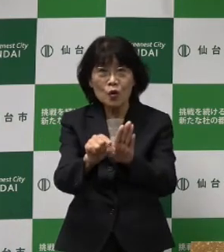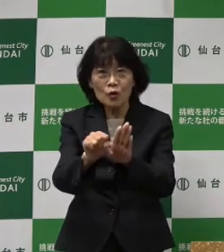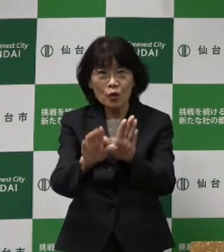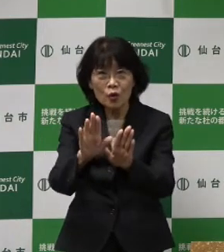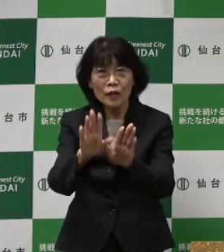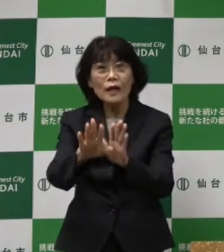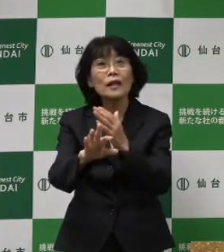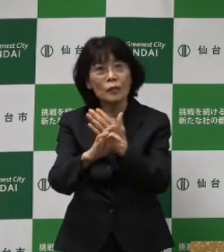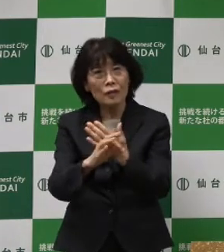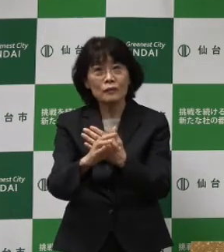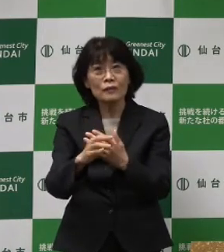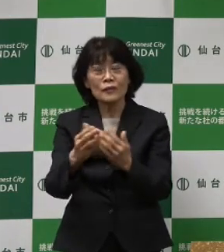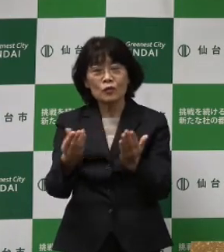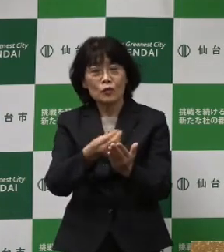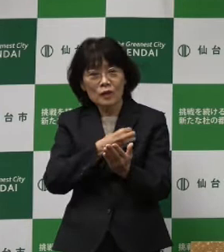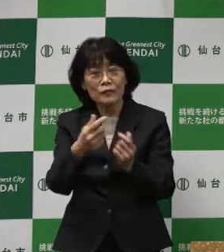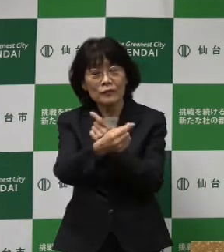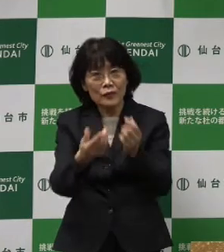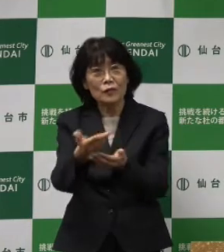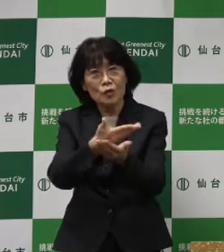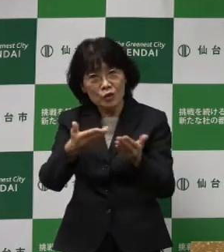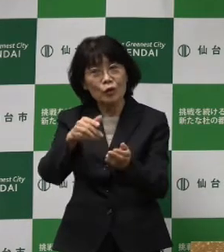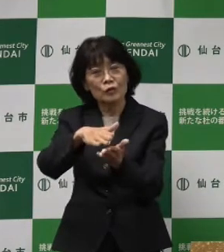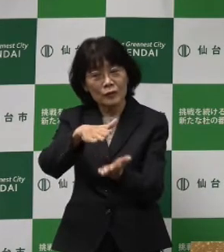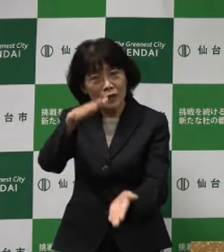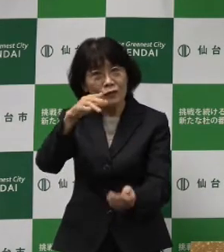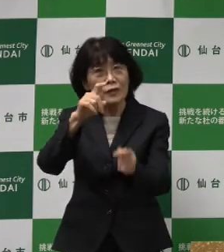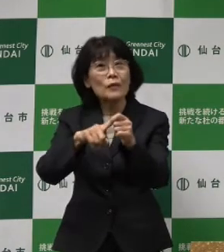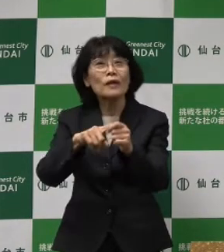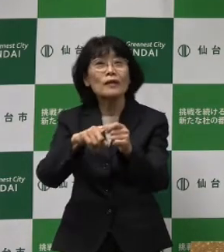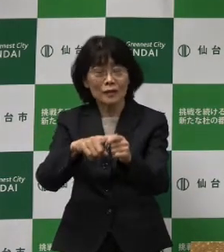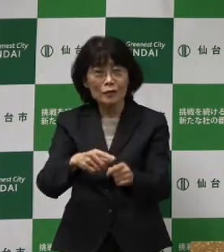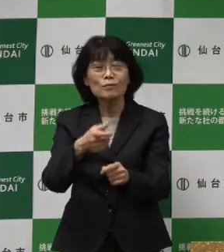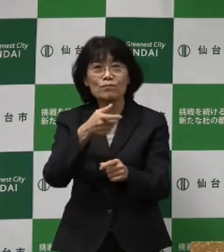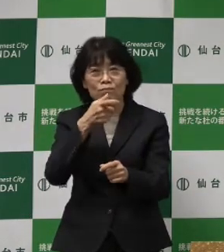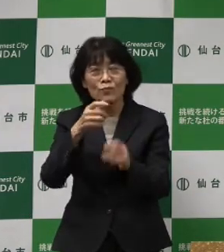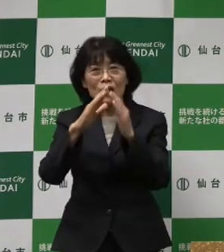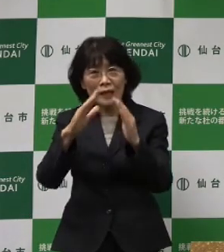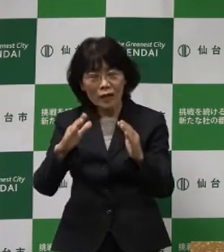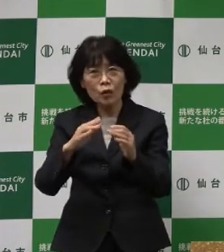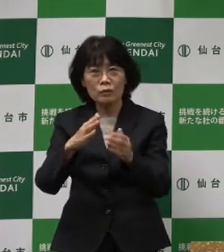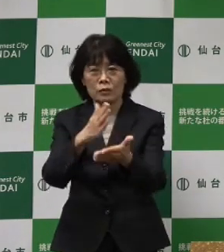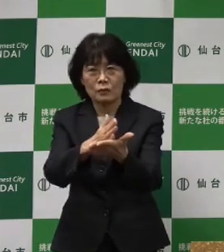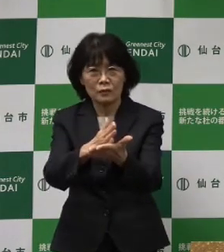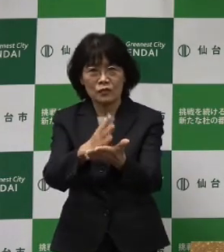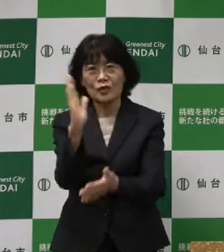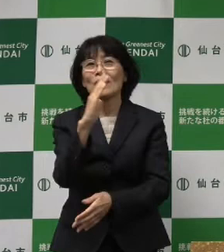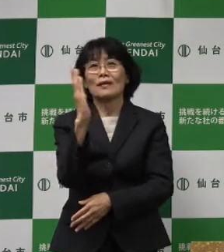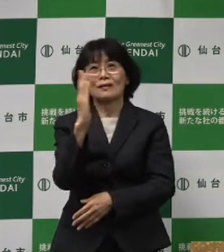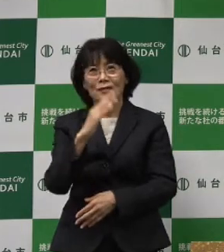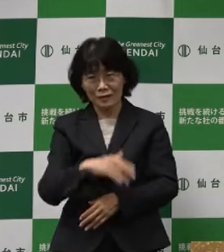交流を深めるためのそういう会をお持ちになるのはそれを止めるものでは全くあり